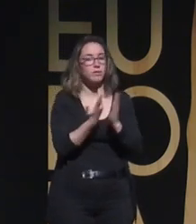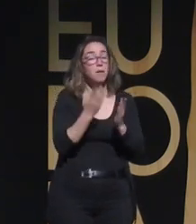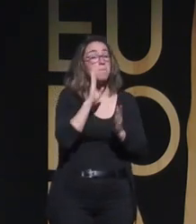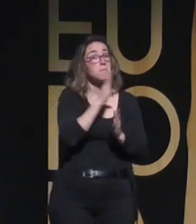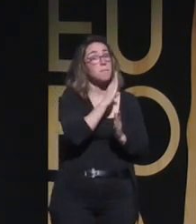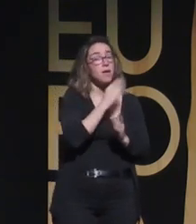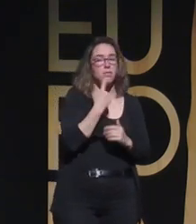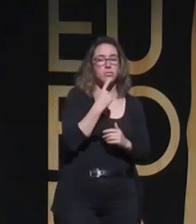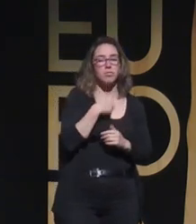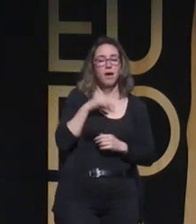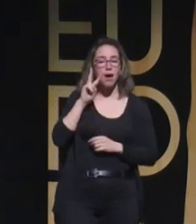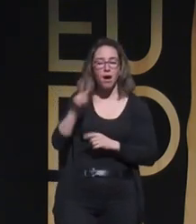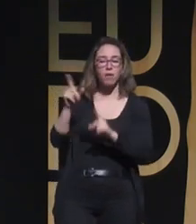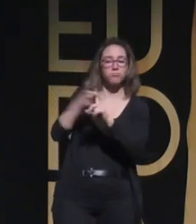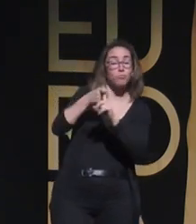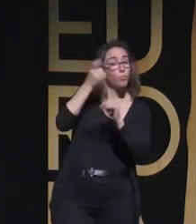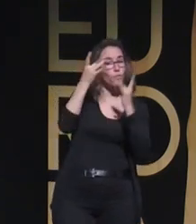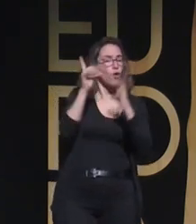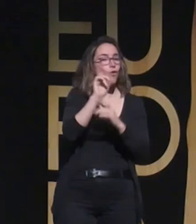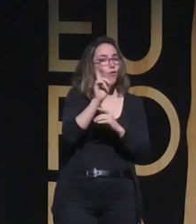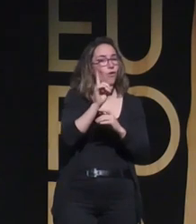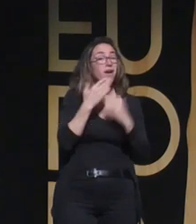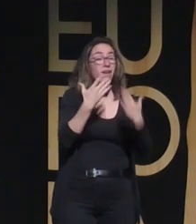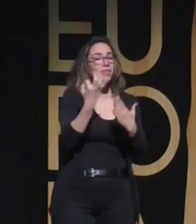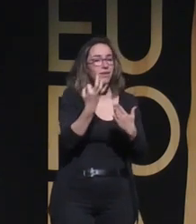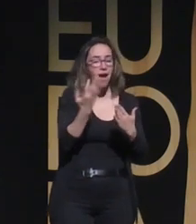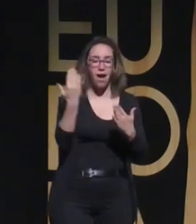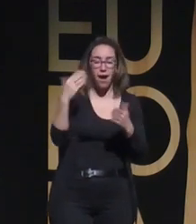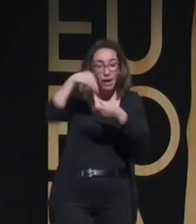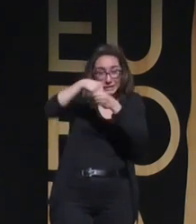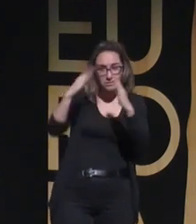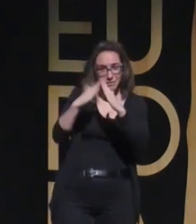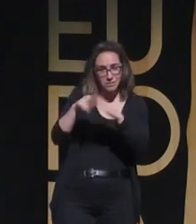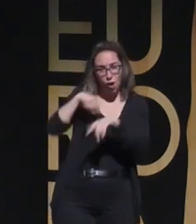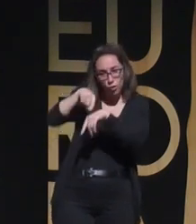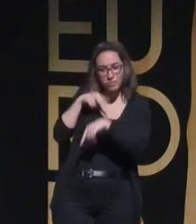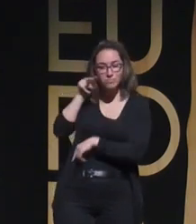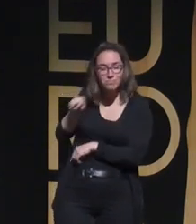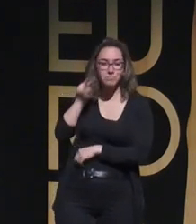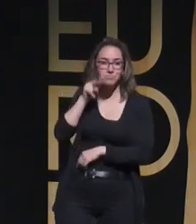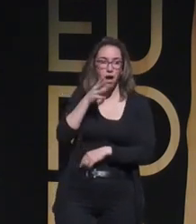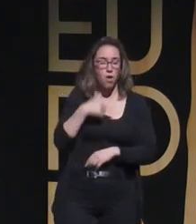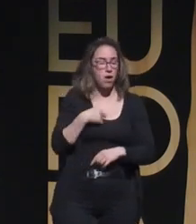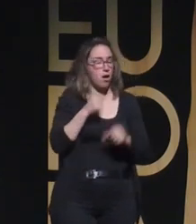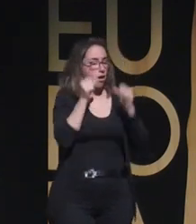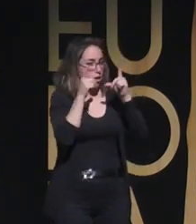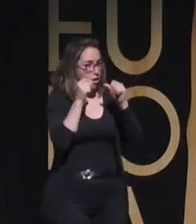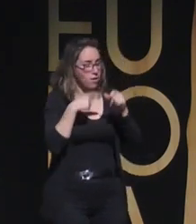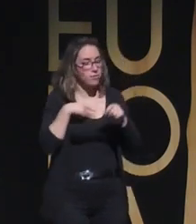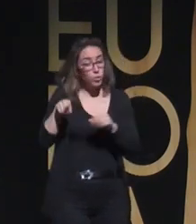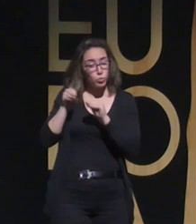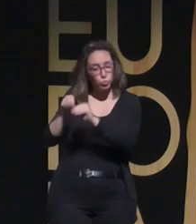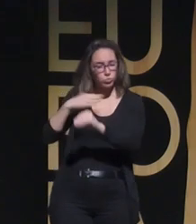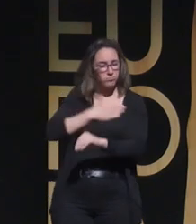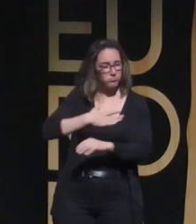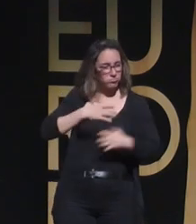sino que ella por fin había podido ver a su hijo de una manera que antes no lo podía ver. Y que ella se había sensibilizado con el malestar de su hijo, no